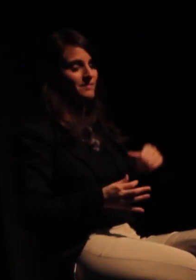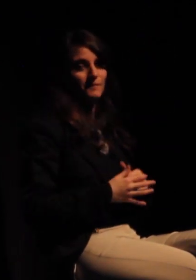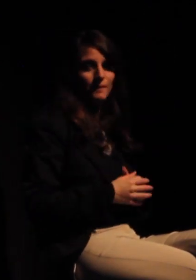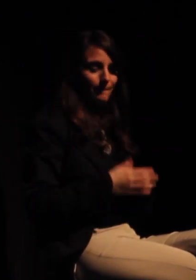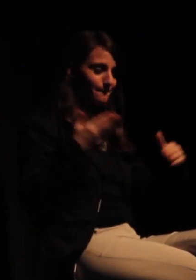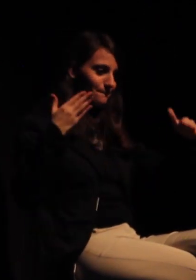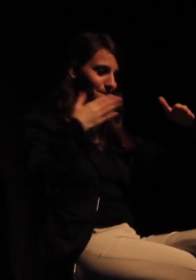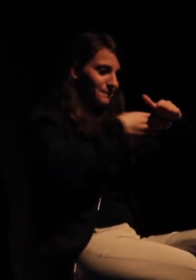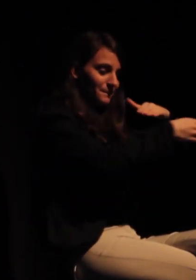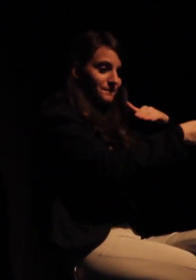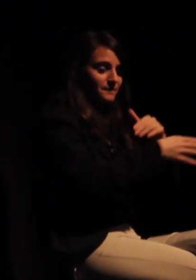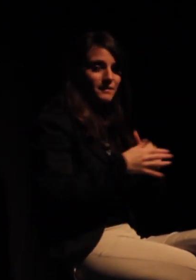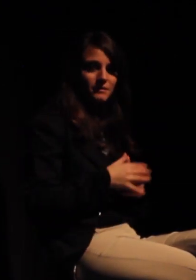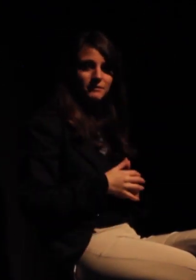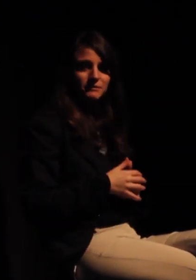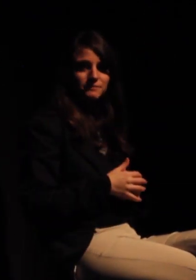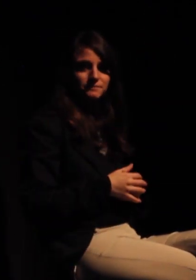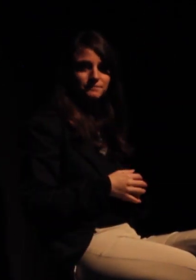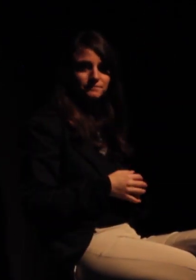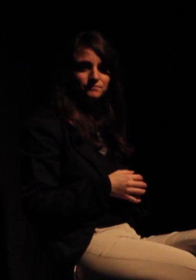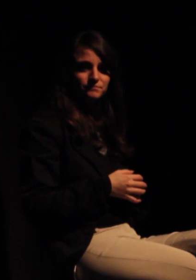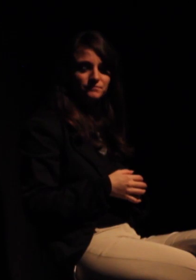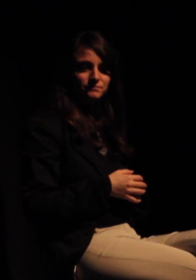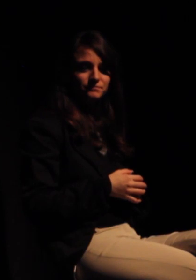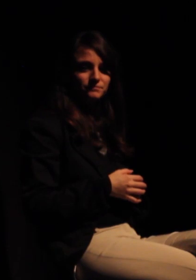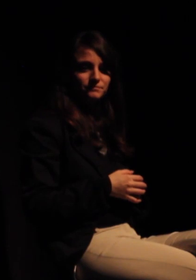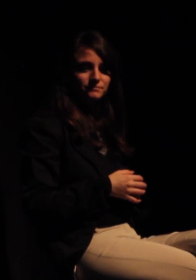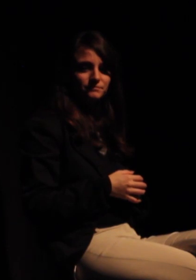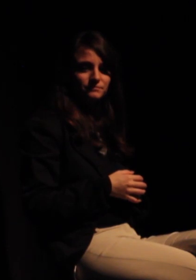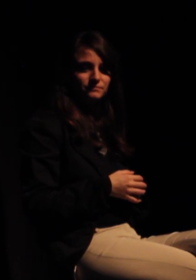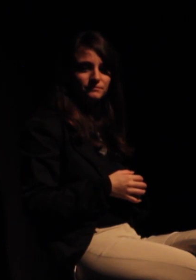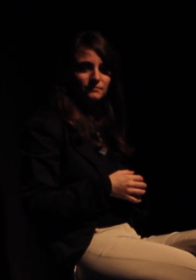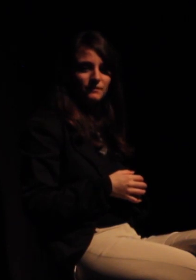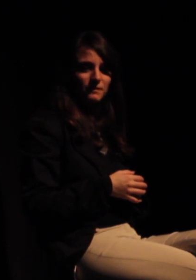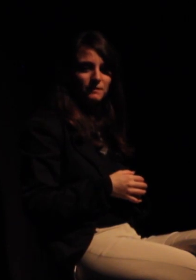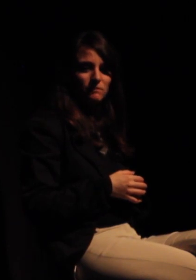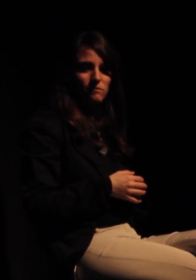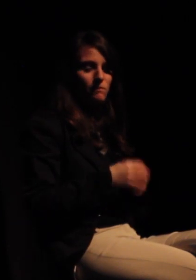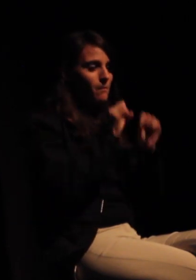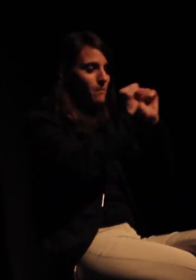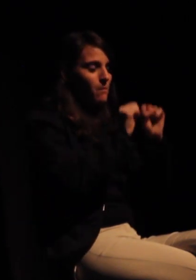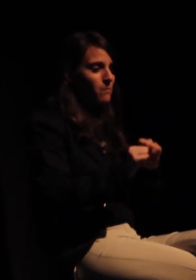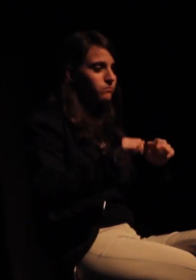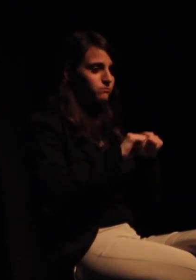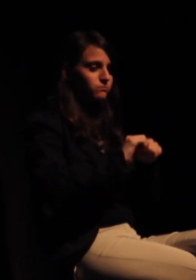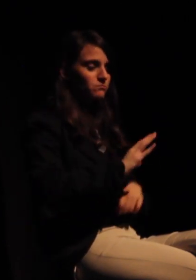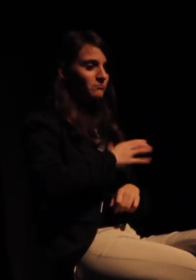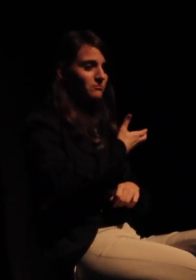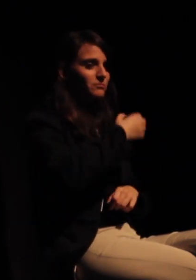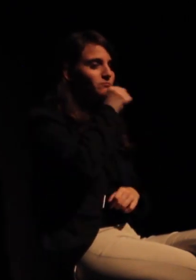túnel. E foi finalmente autorizada a eutanásia para